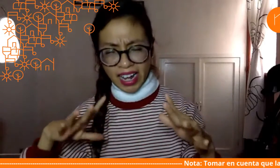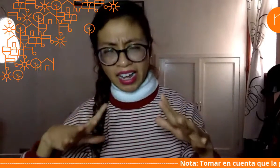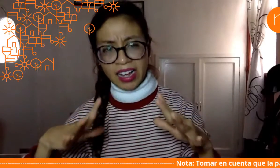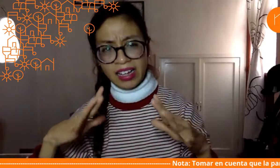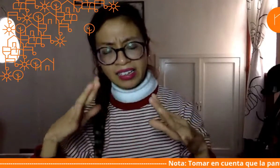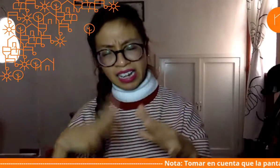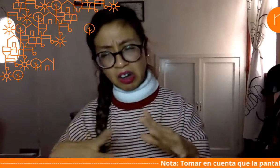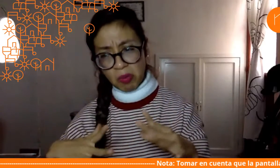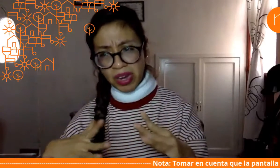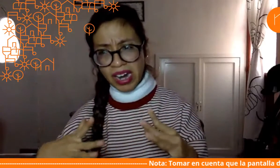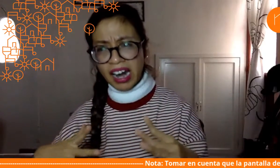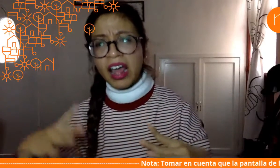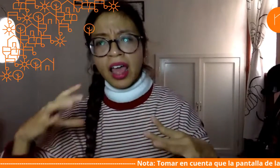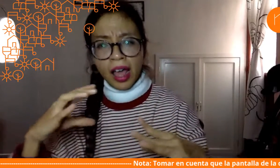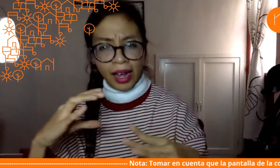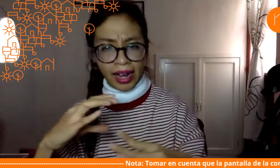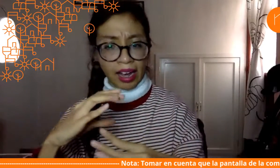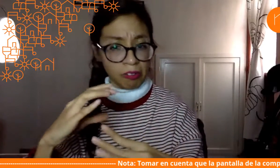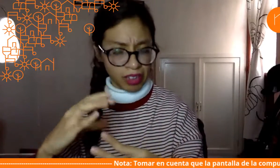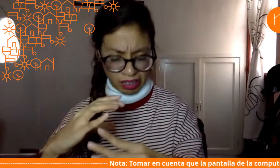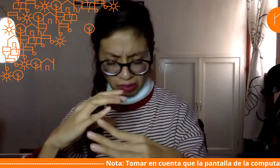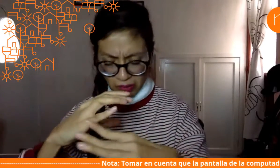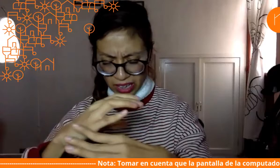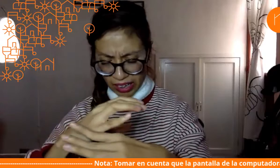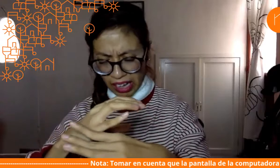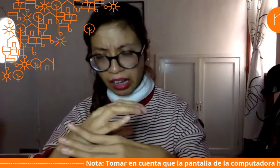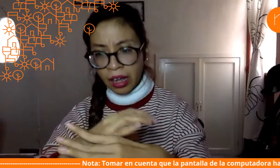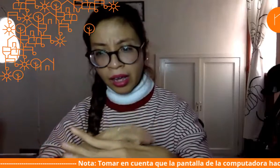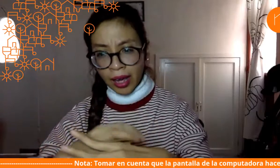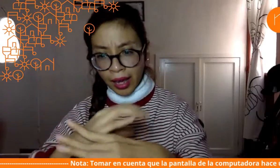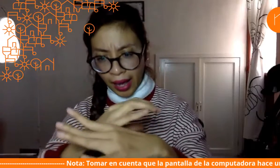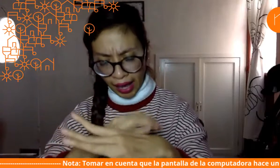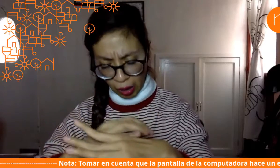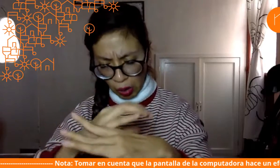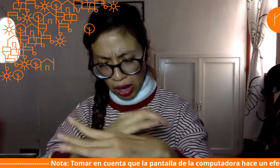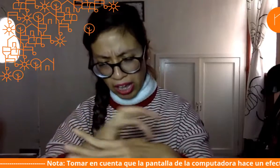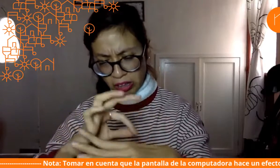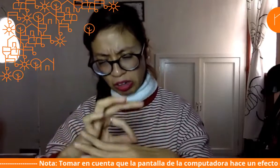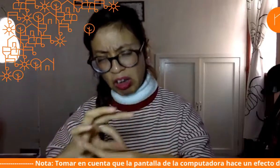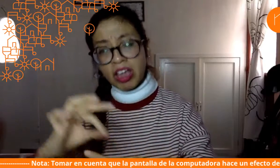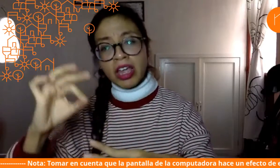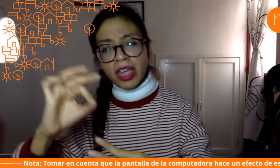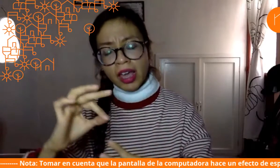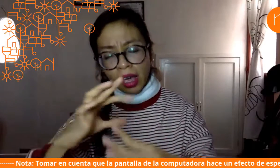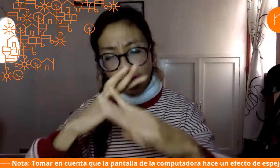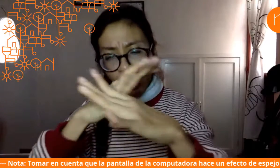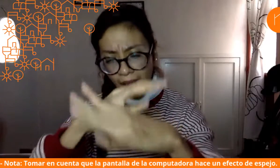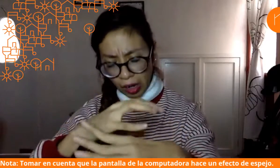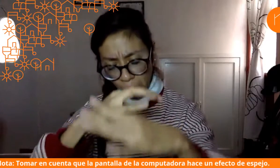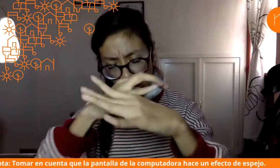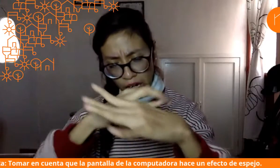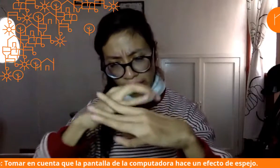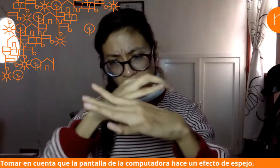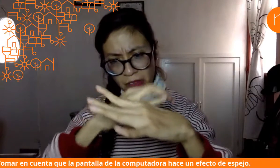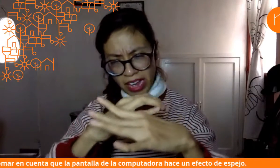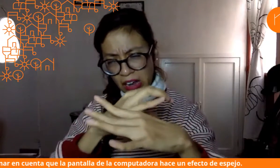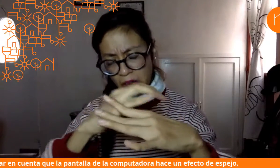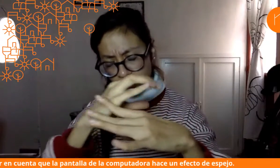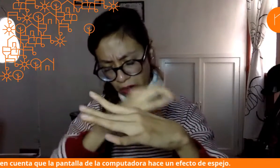Para denominar café de bebida, hago esto, el color café,